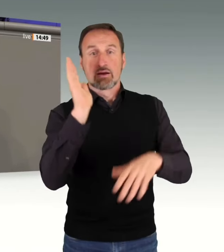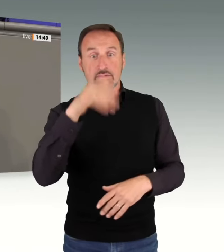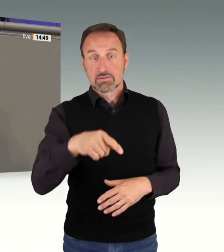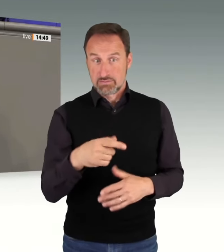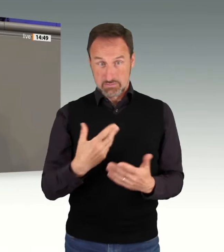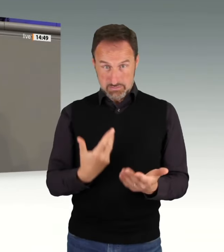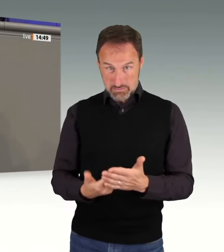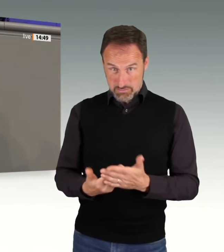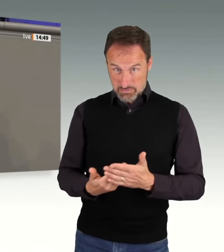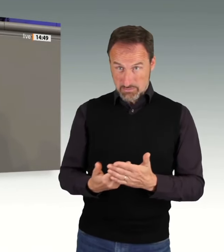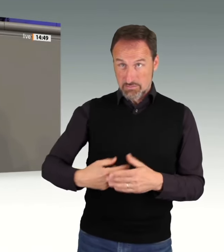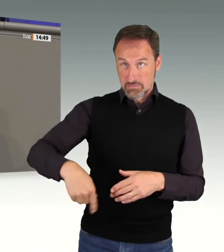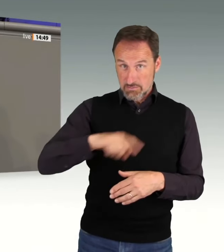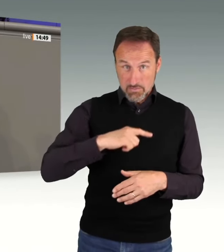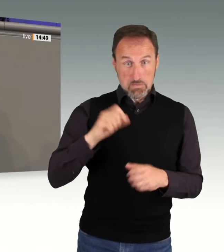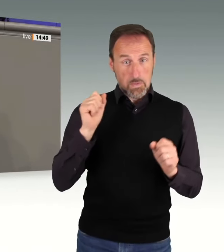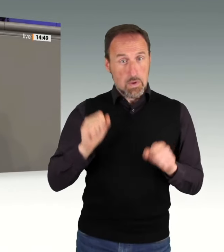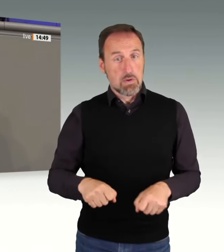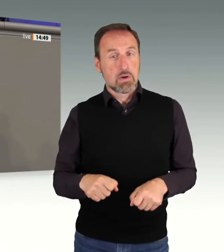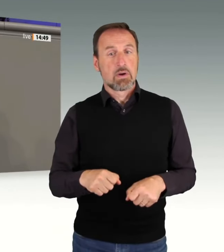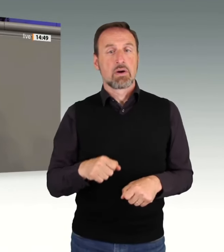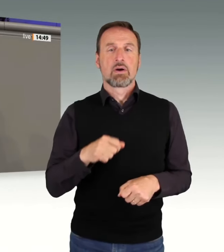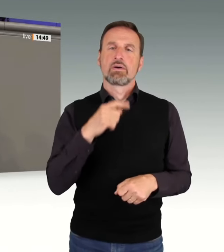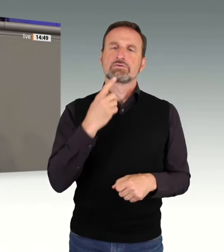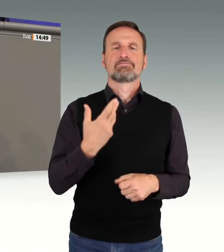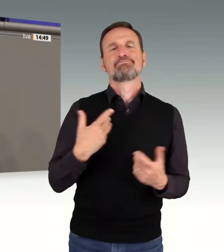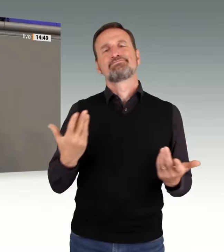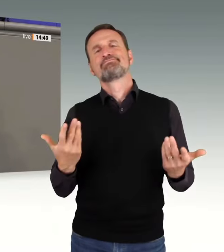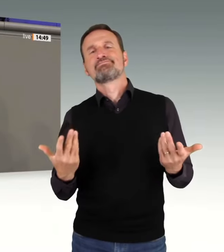sein. Europa muss ein Kontinent sein, dass es ein